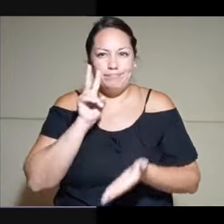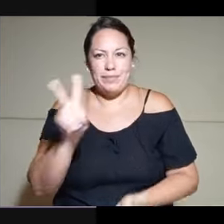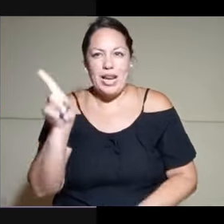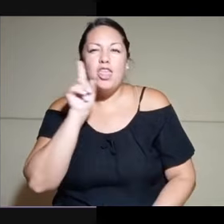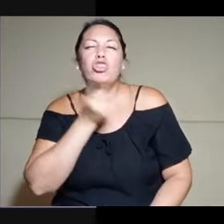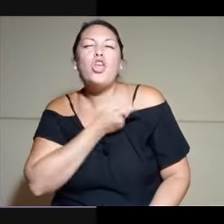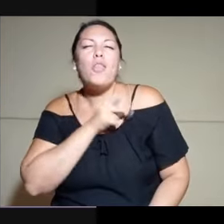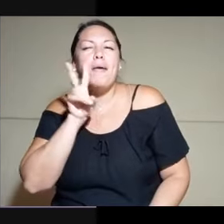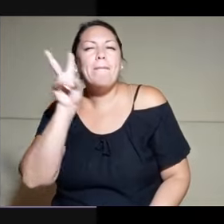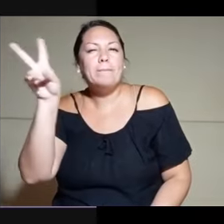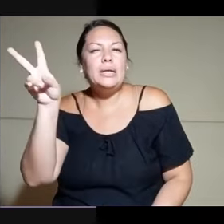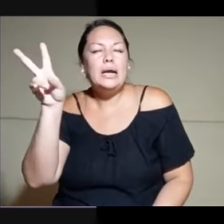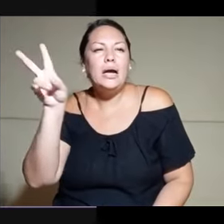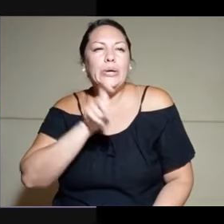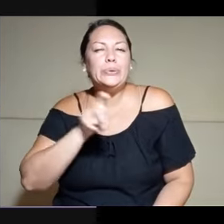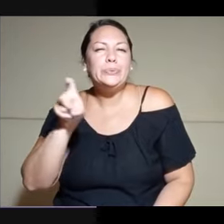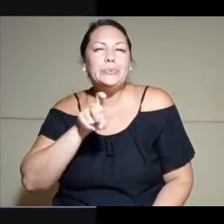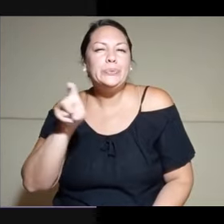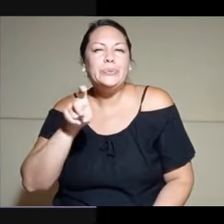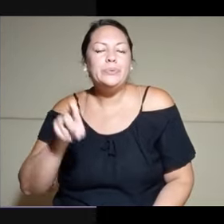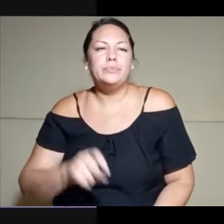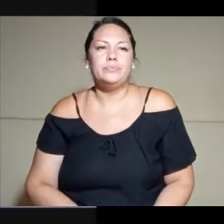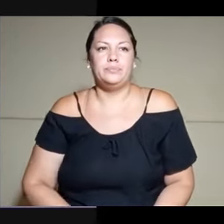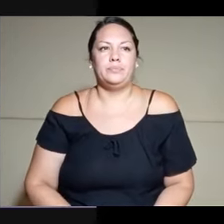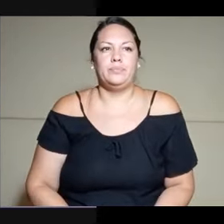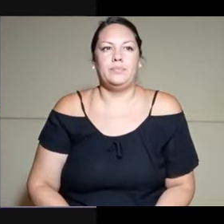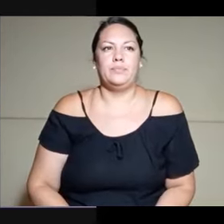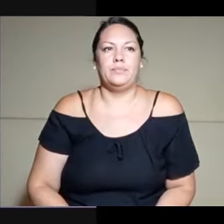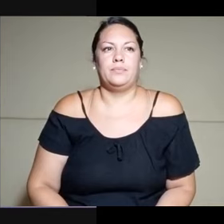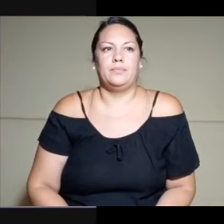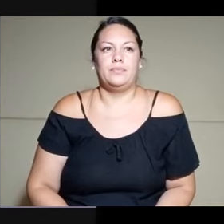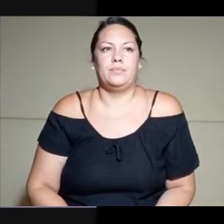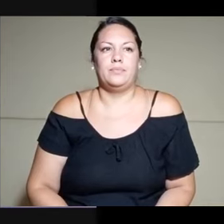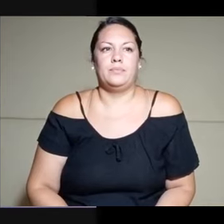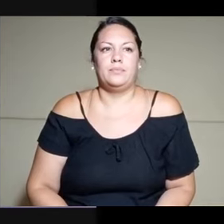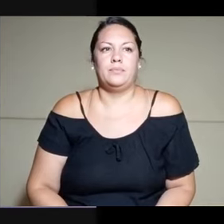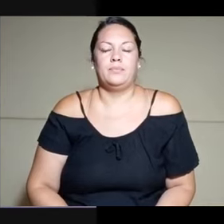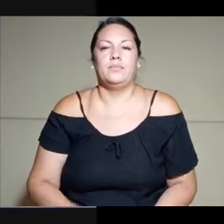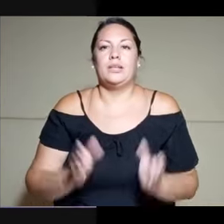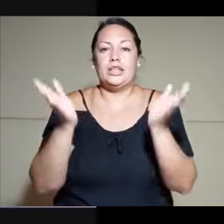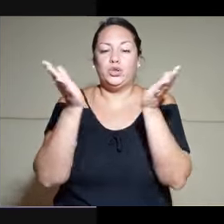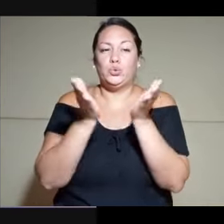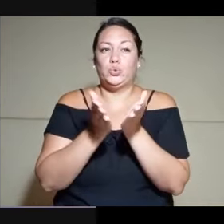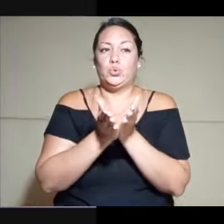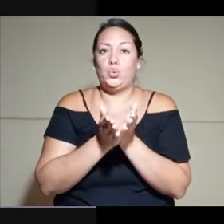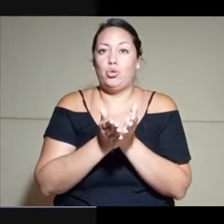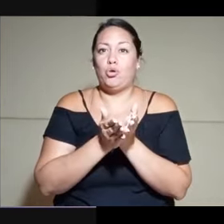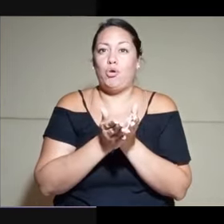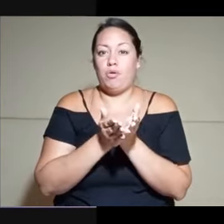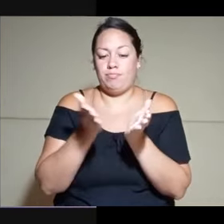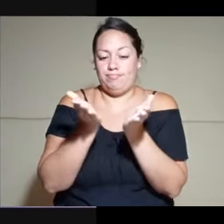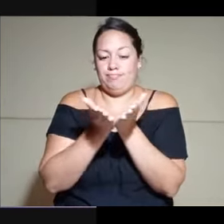cursor, nacen de este surco. ¿Alcanzan a ver ahí? Este surco, ¿lo ven?